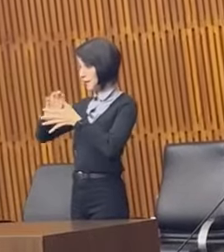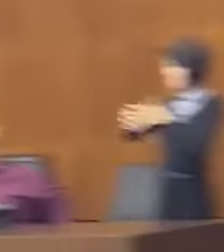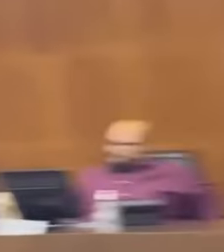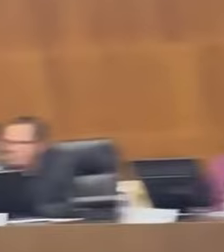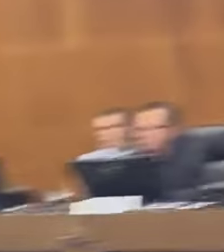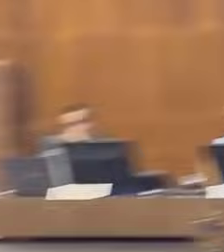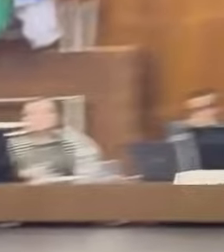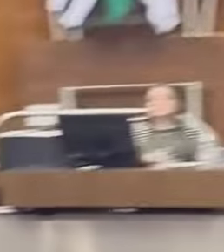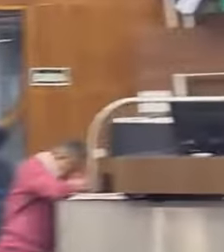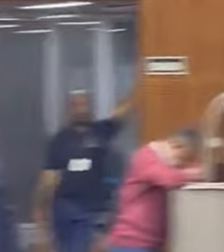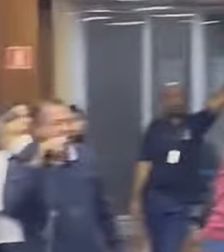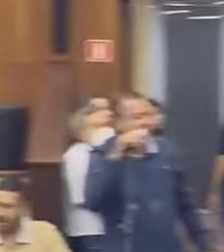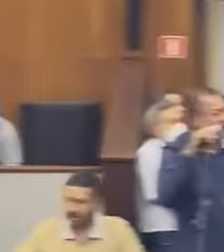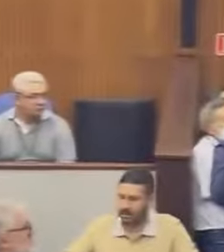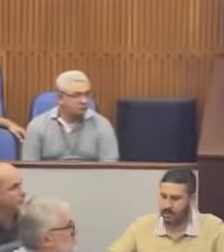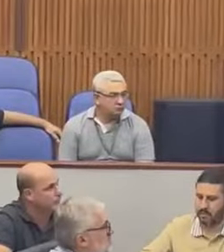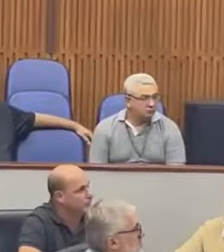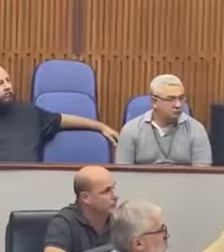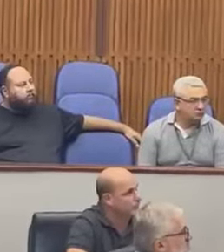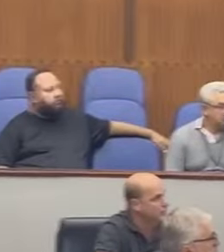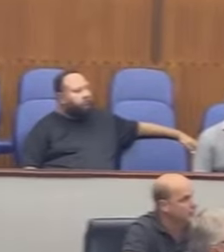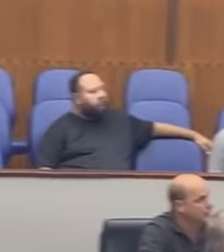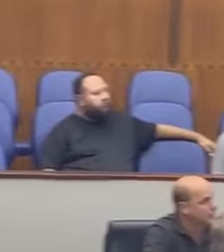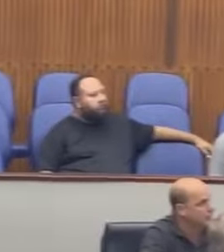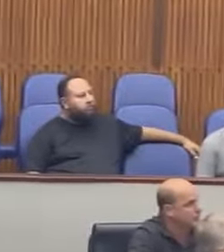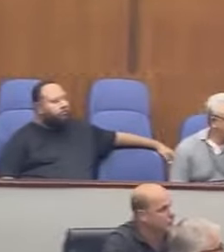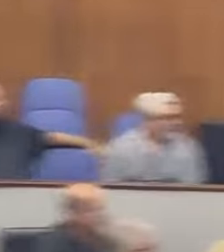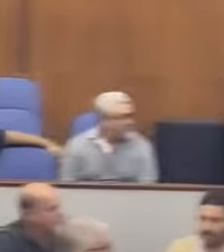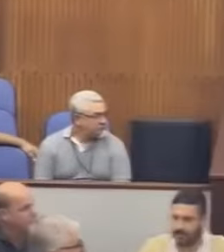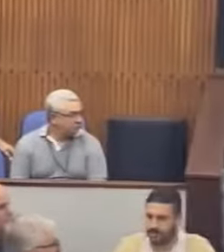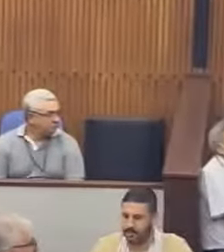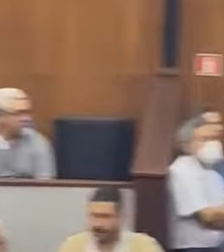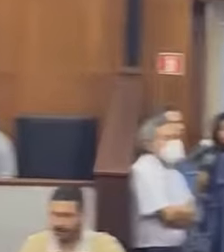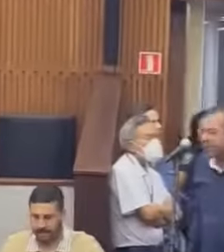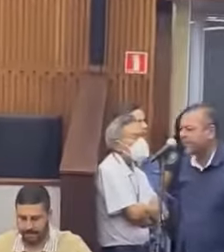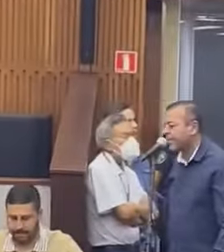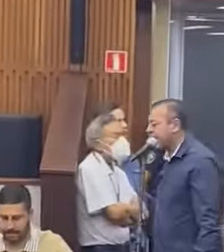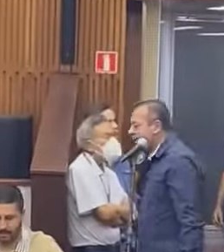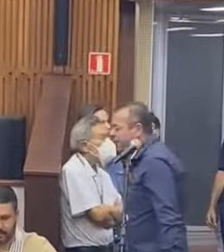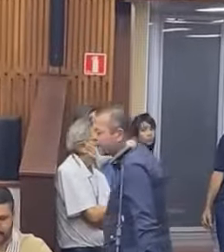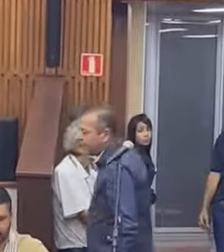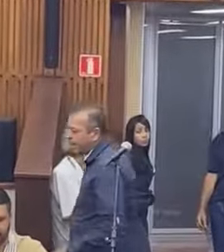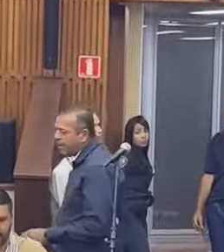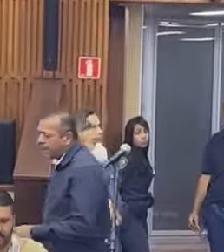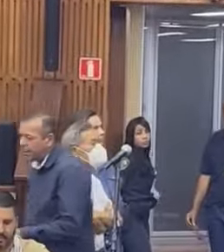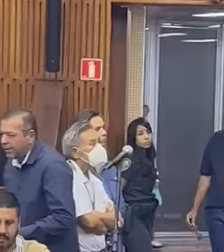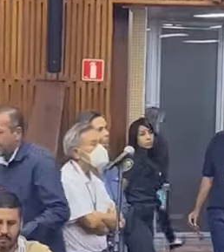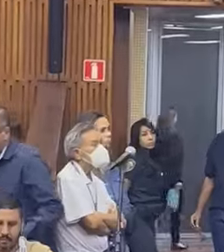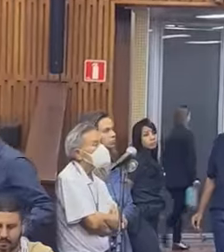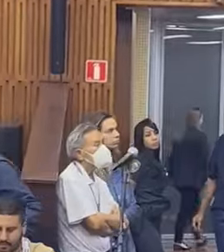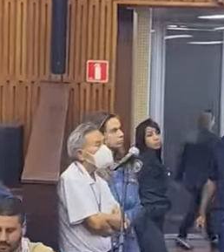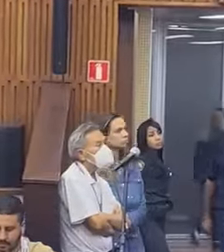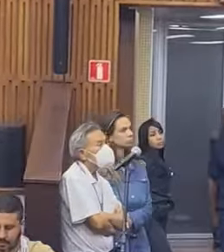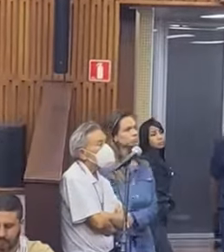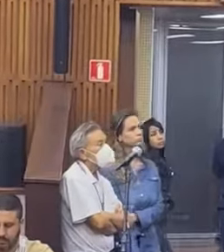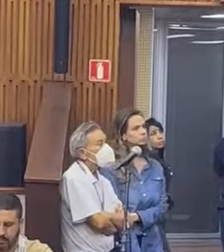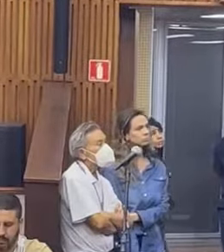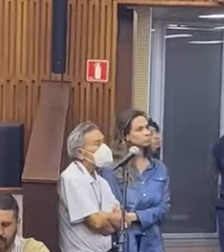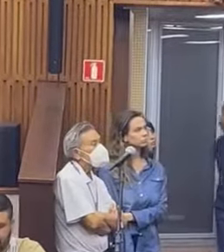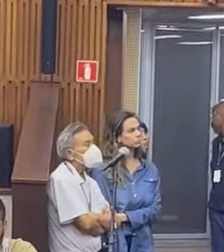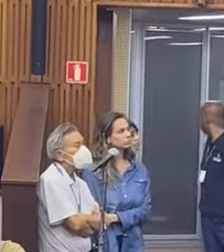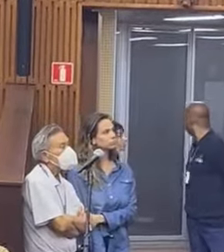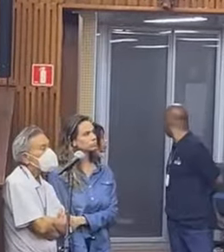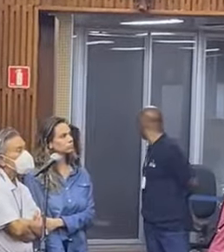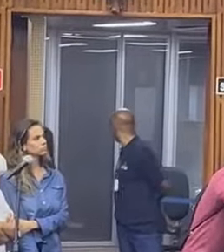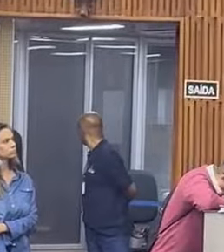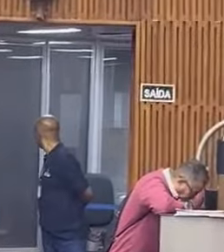dos Trabalhadores, estou comunicando a casa. Obrigado. Então, está registrado aí a comunicação. Vossa Excelência tem aí os seus